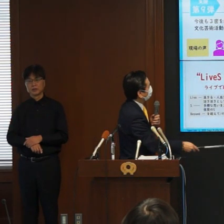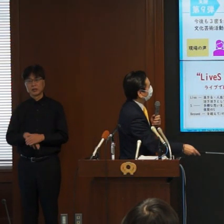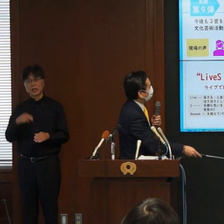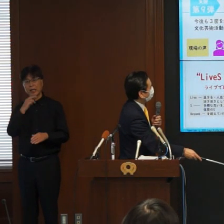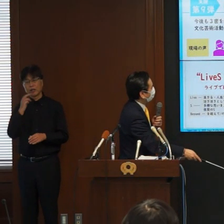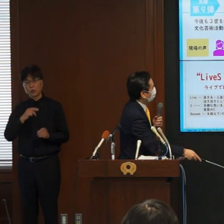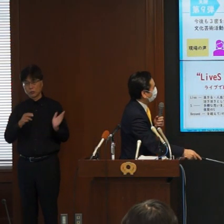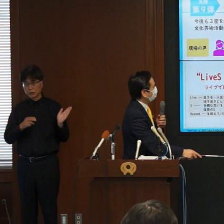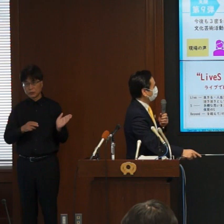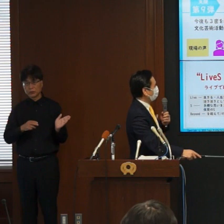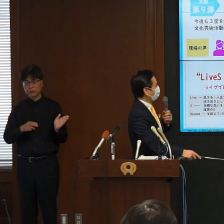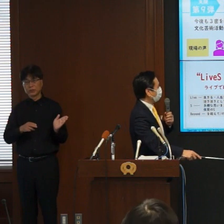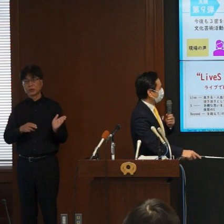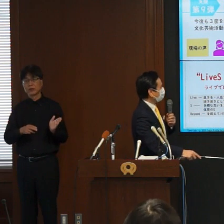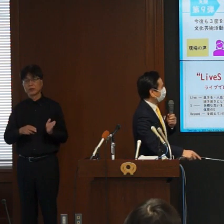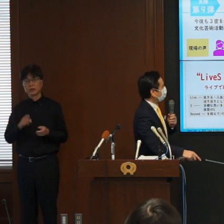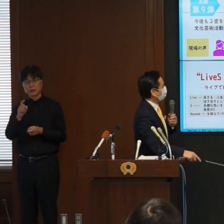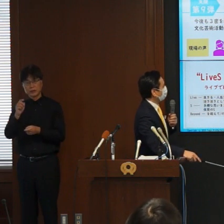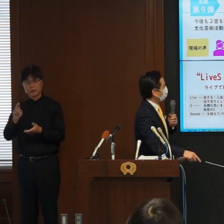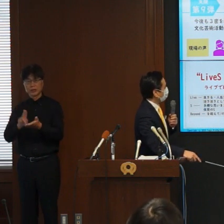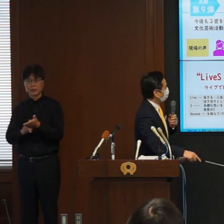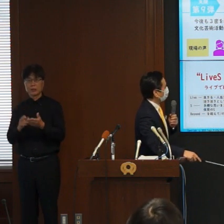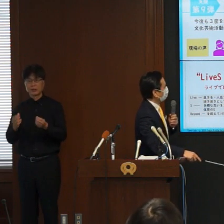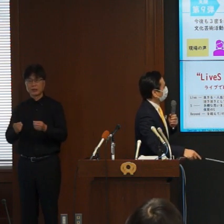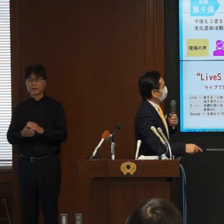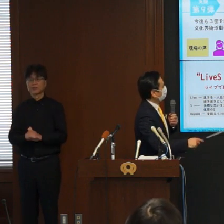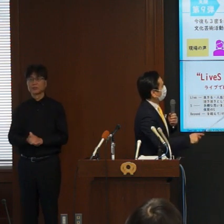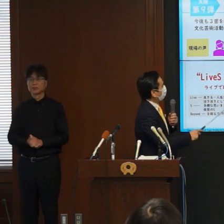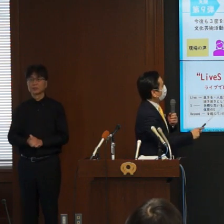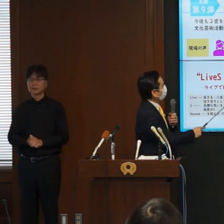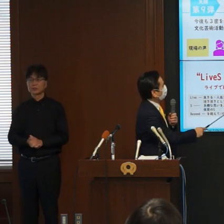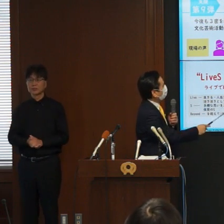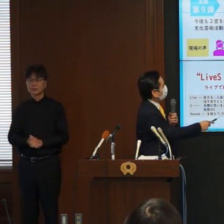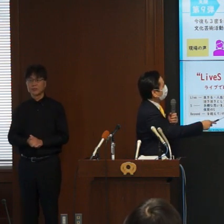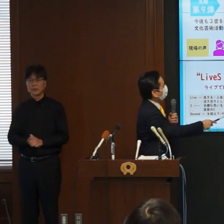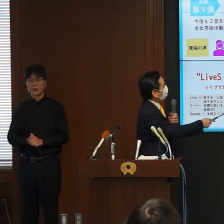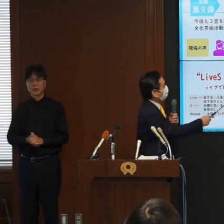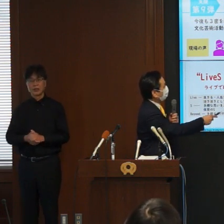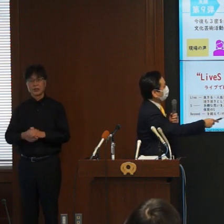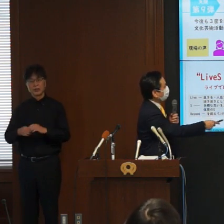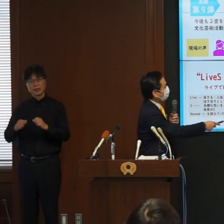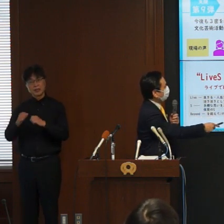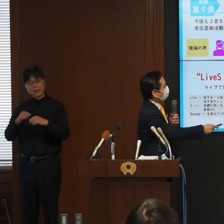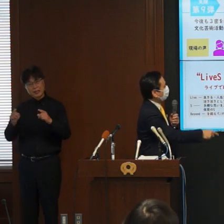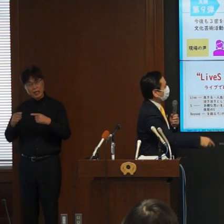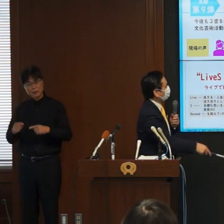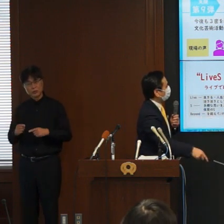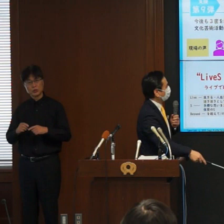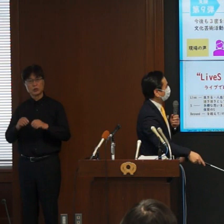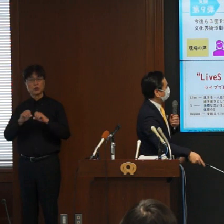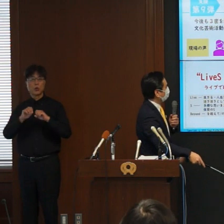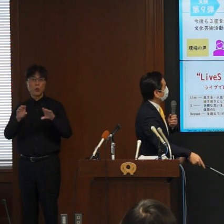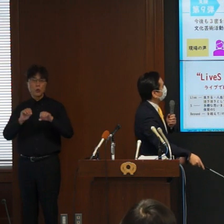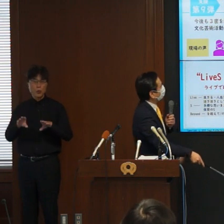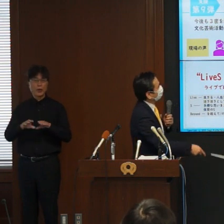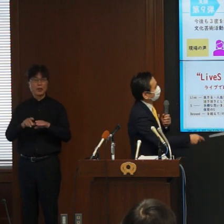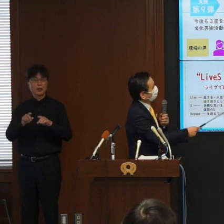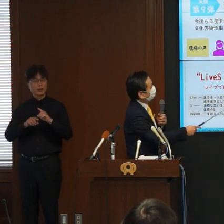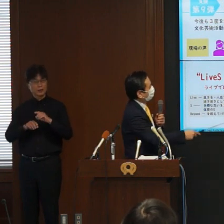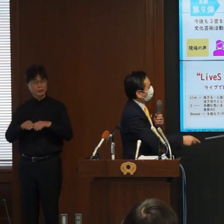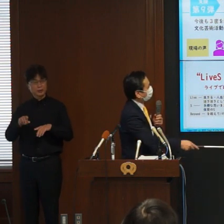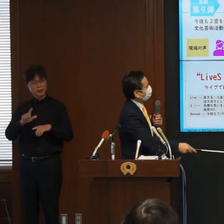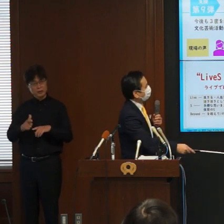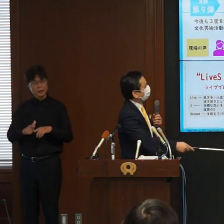ドという名前にさせていただきました。リアル公演とオンライン配信で新たな活動モデルの創出